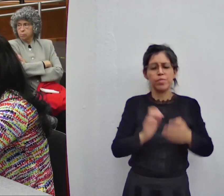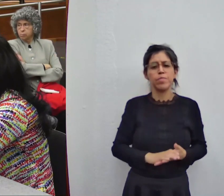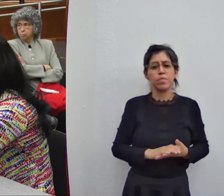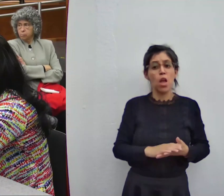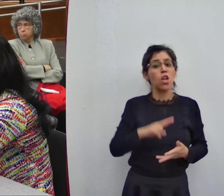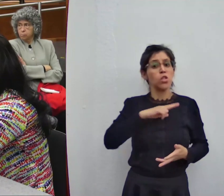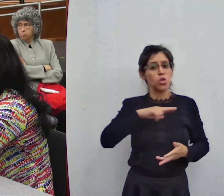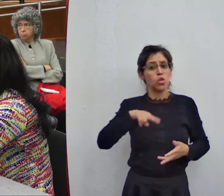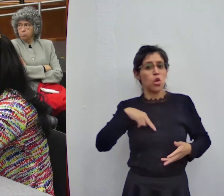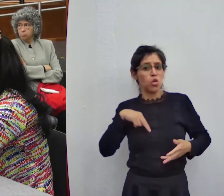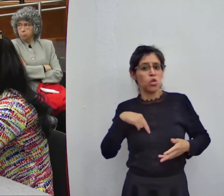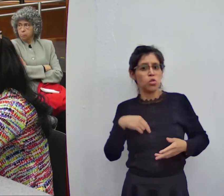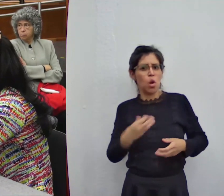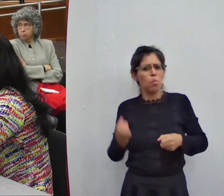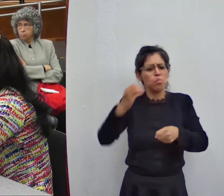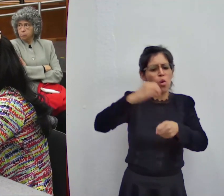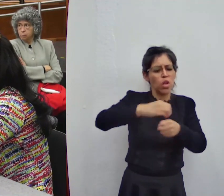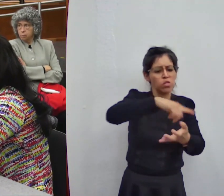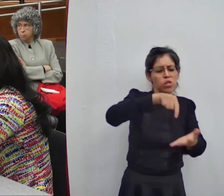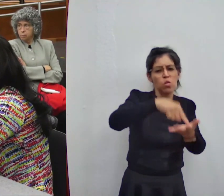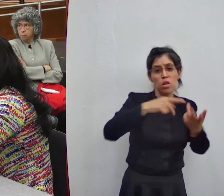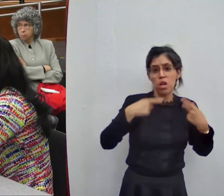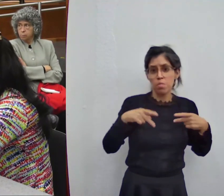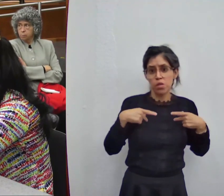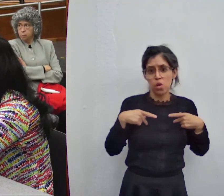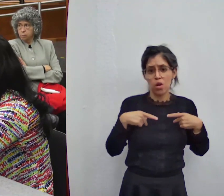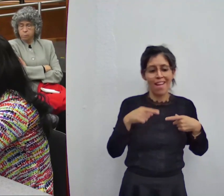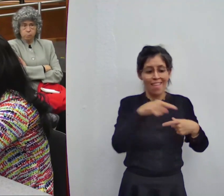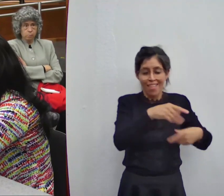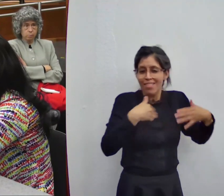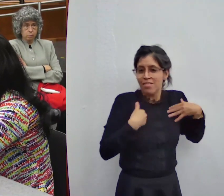nuestra parte como